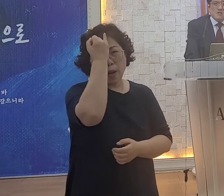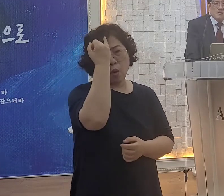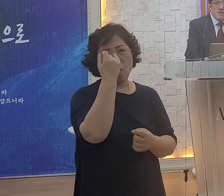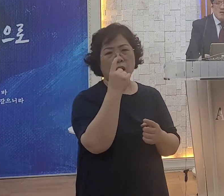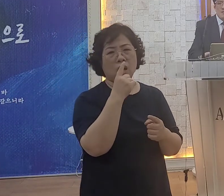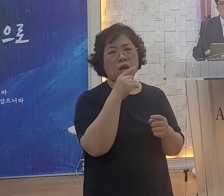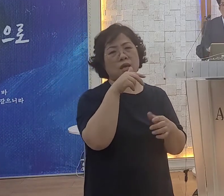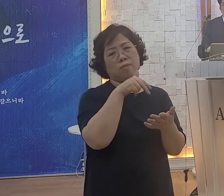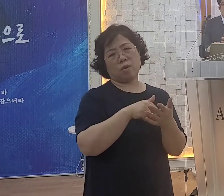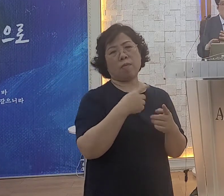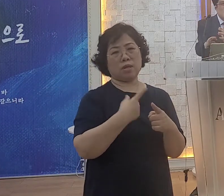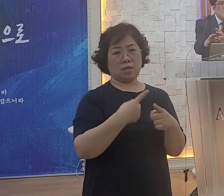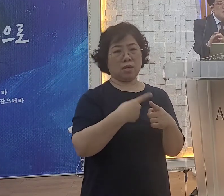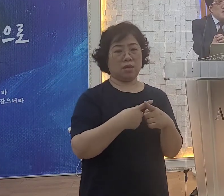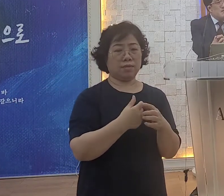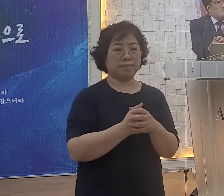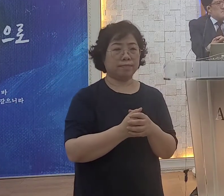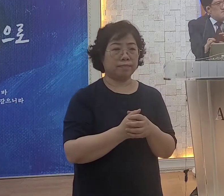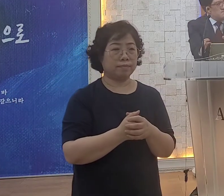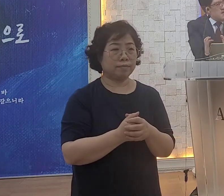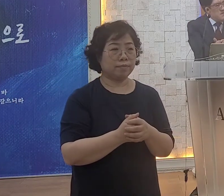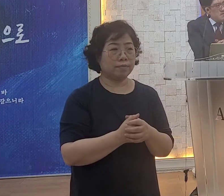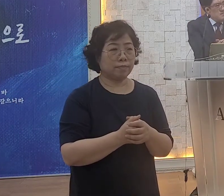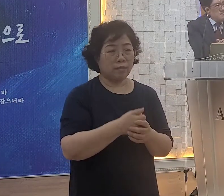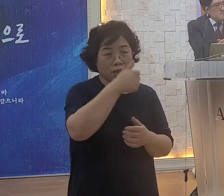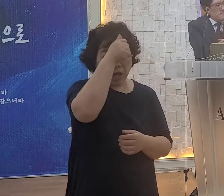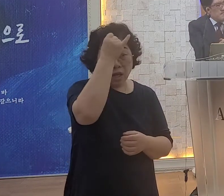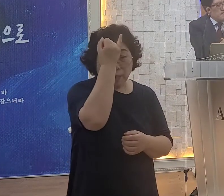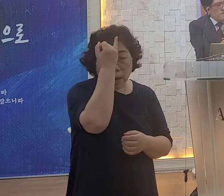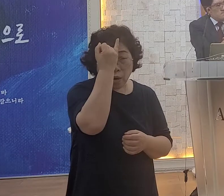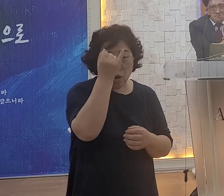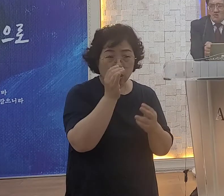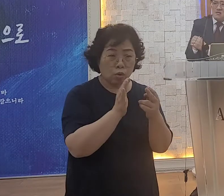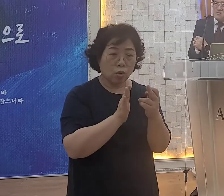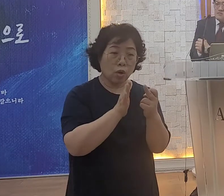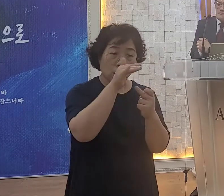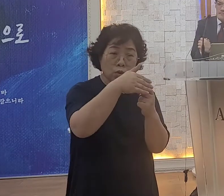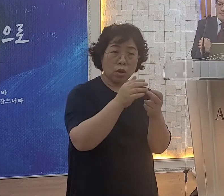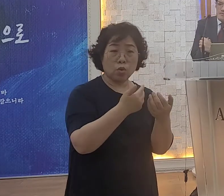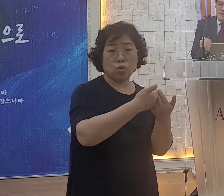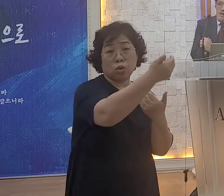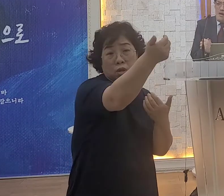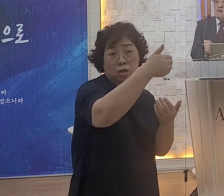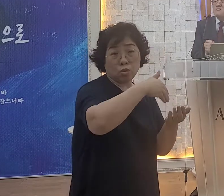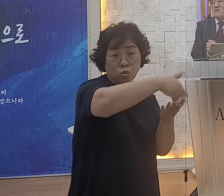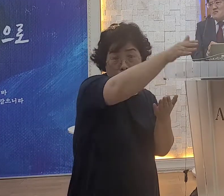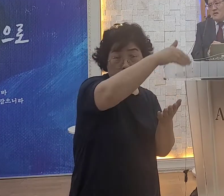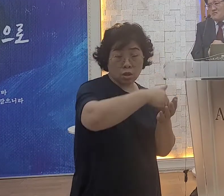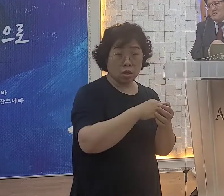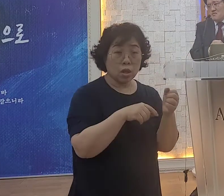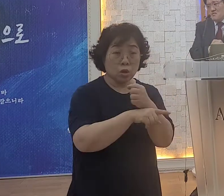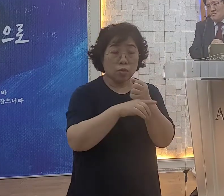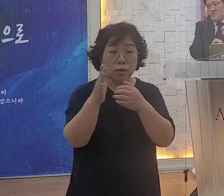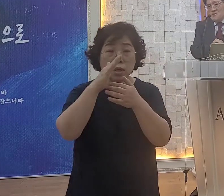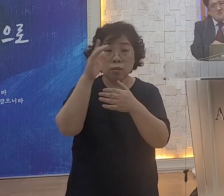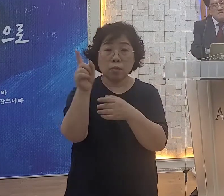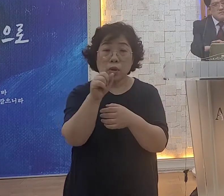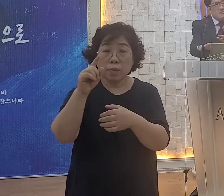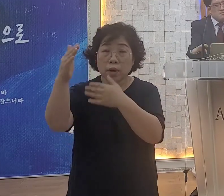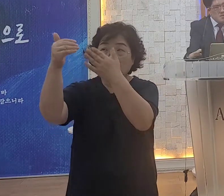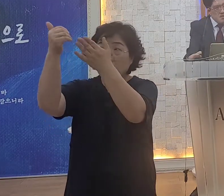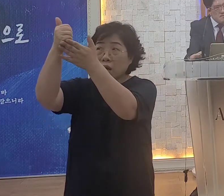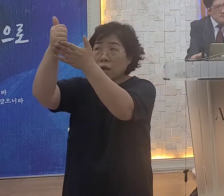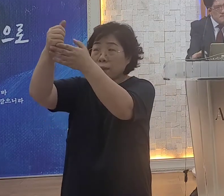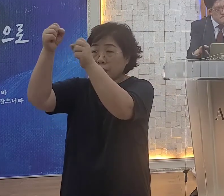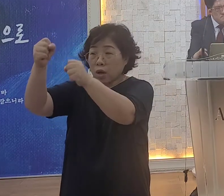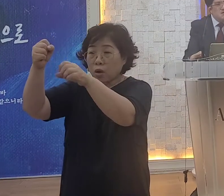말미암아 아담과 하와를 그 에덴 동산을 두지 아니하시고 왜 쫓겨났어요? 하나님이 거하시는 그